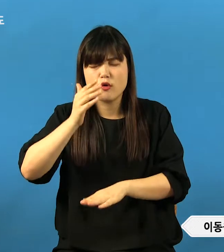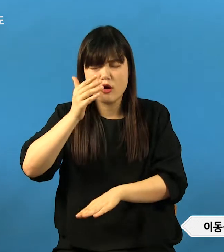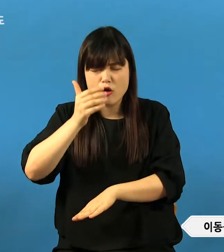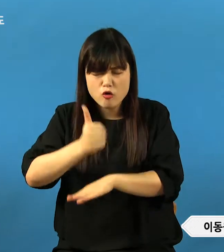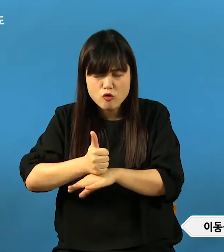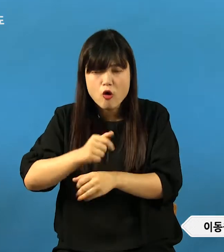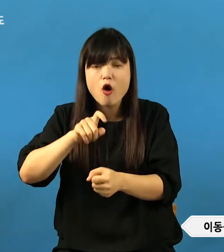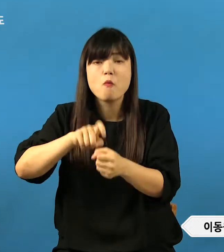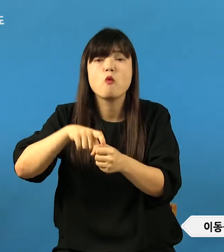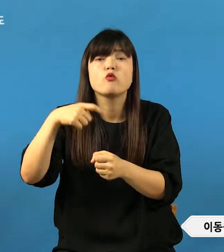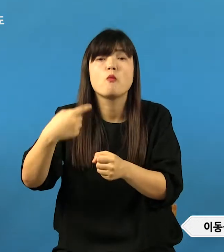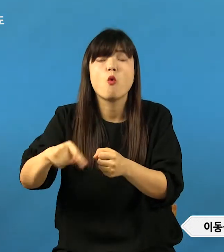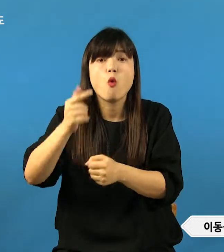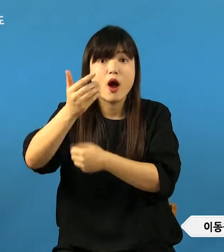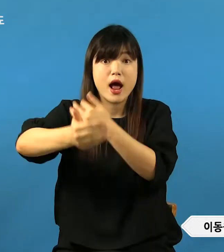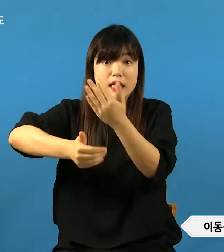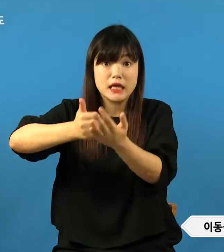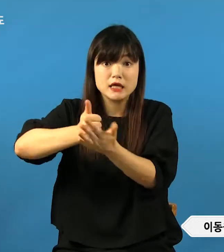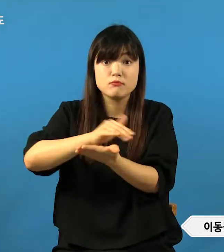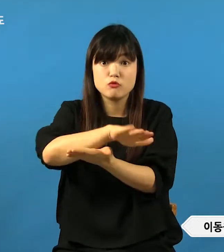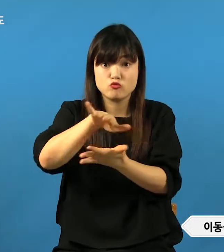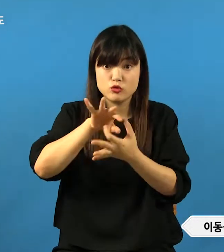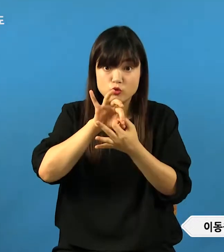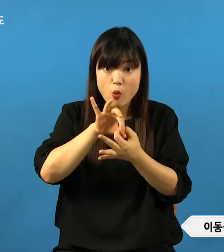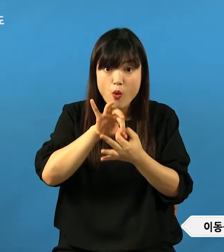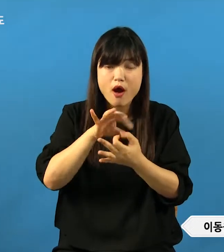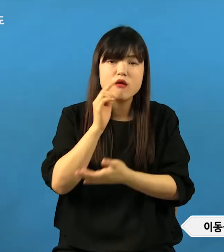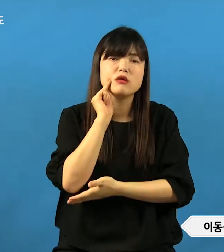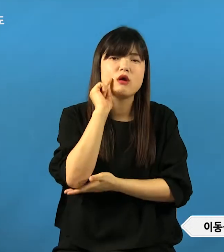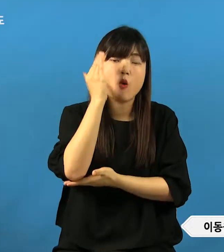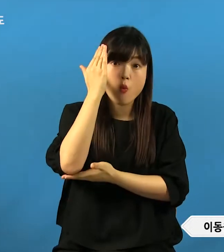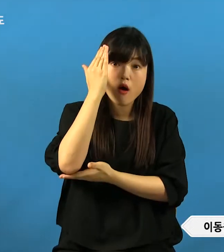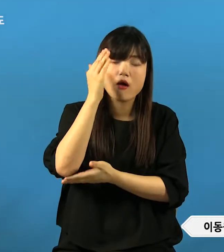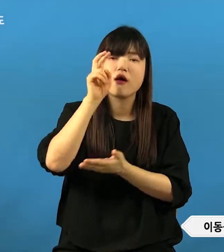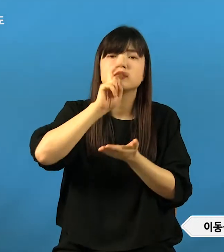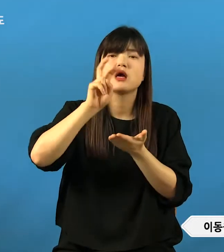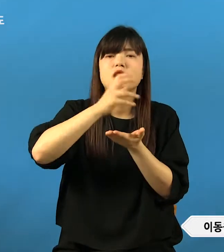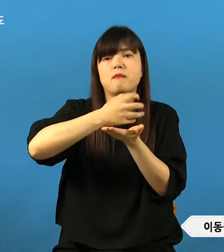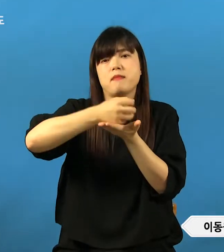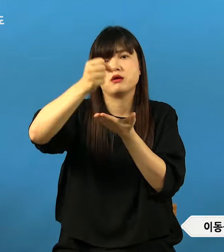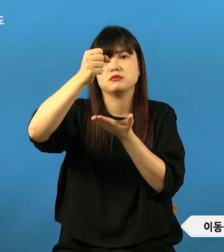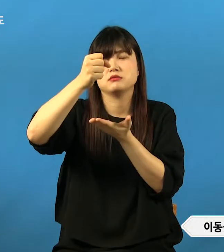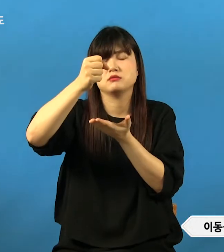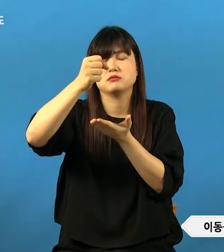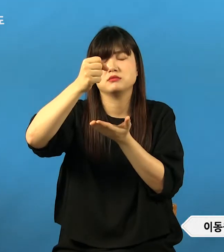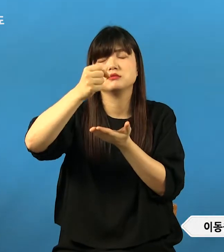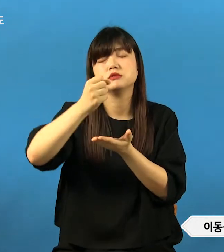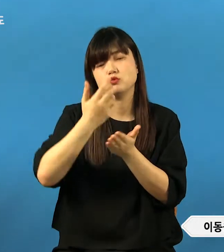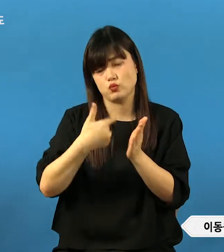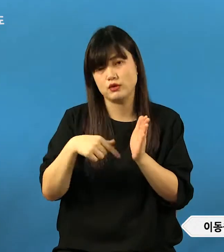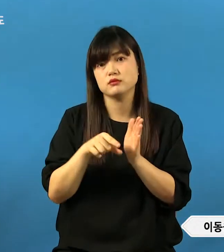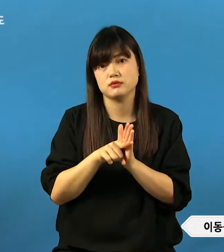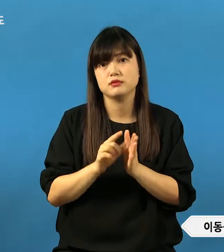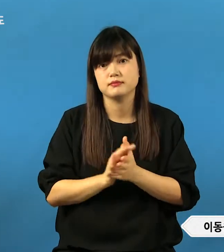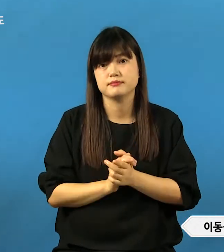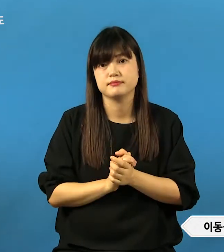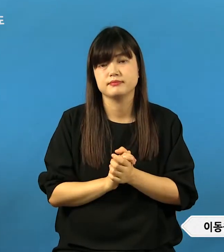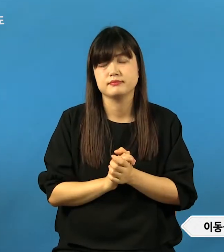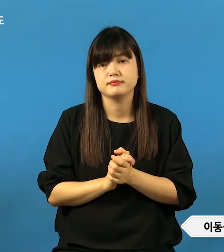목적은 다시 말하면 하나님이 우리를 통해 영광과 찬양을 받으시기 위해서라고